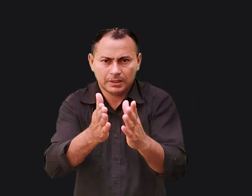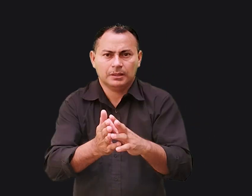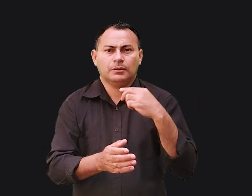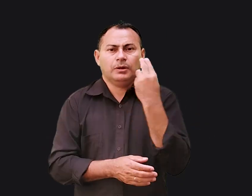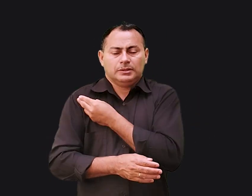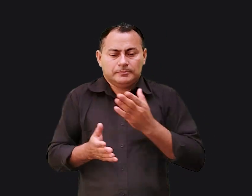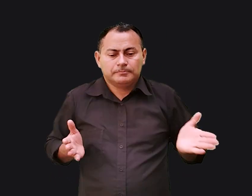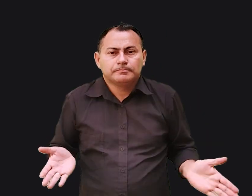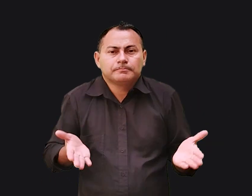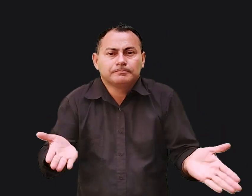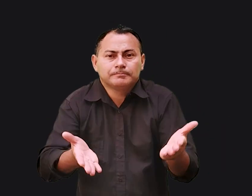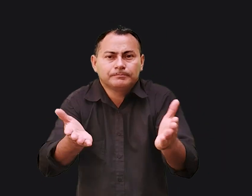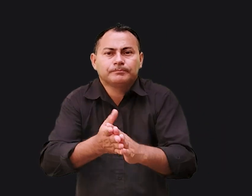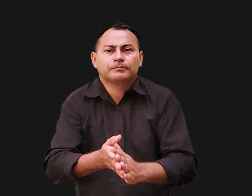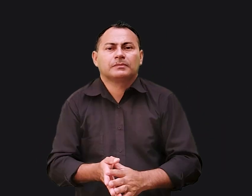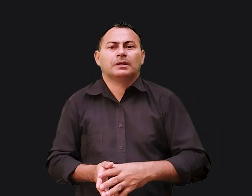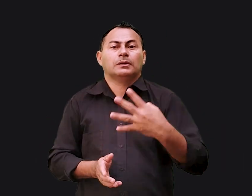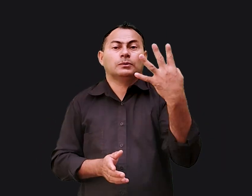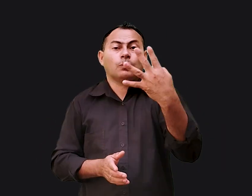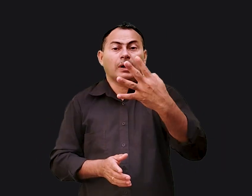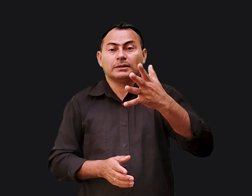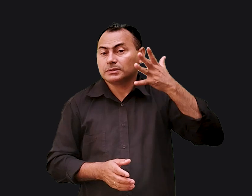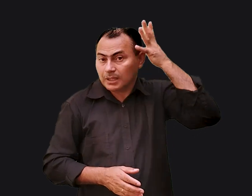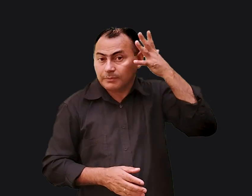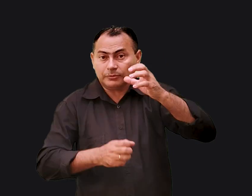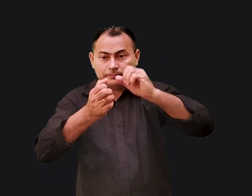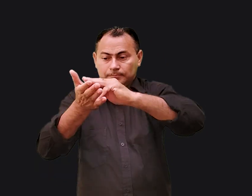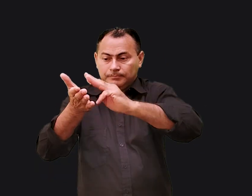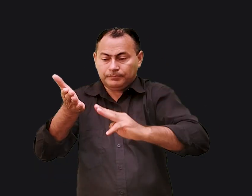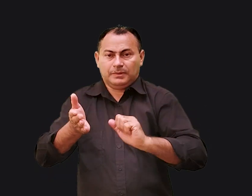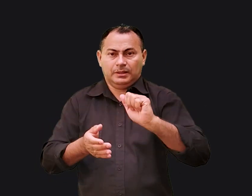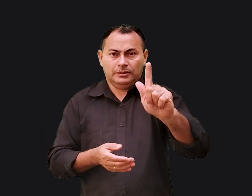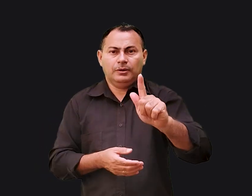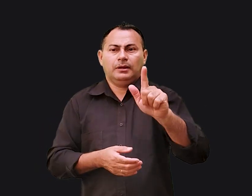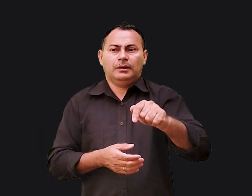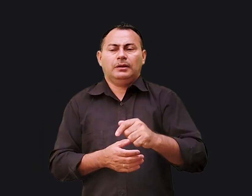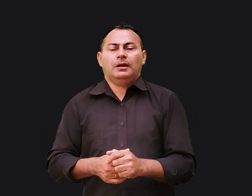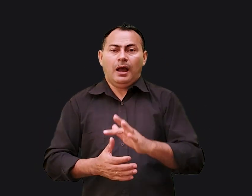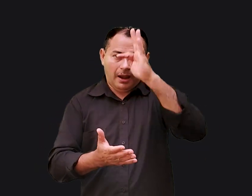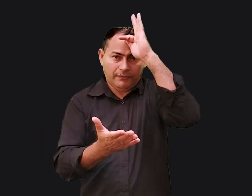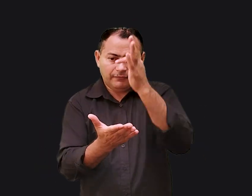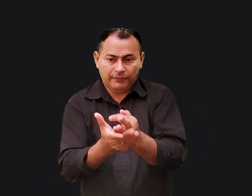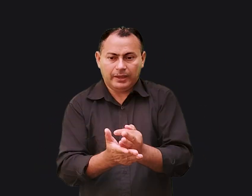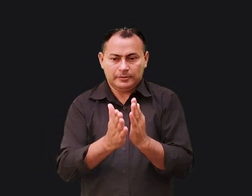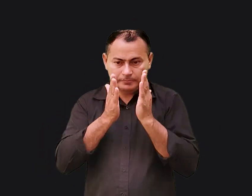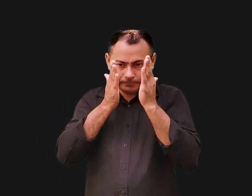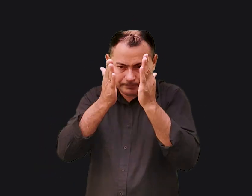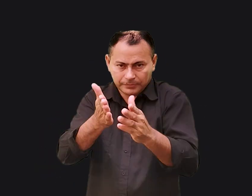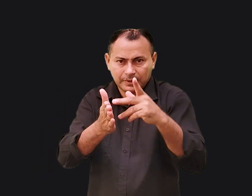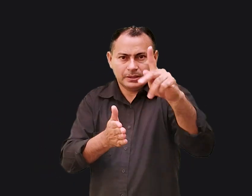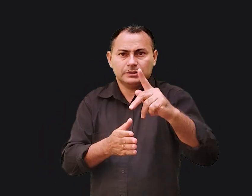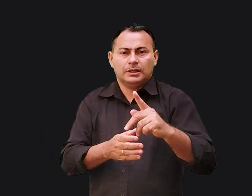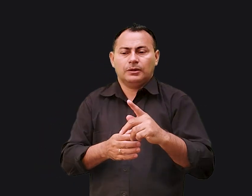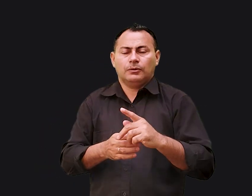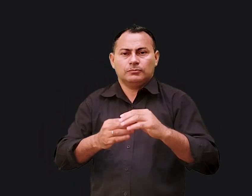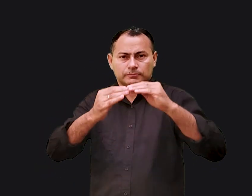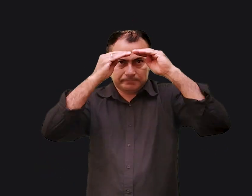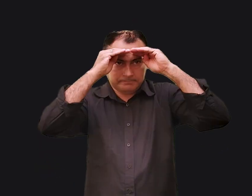nossa motivação. No quarto sermão, a mensagem de Ageu é: a fé focalizará seus temores